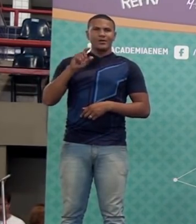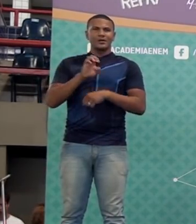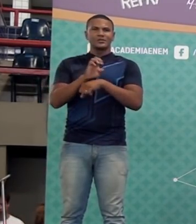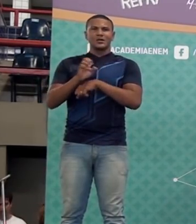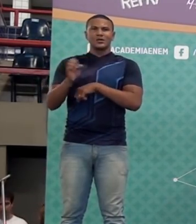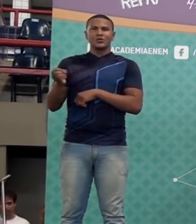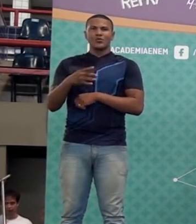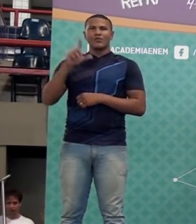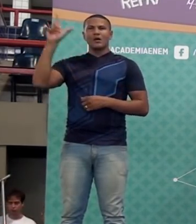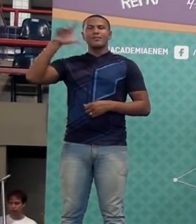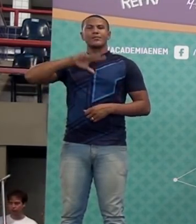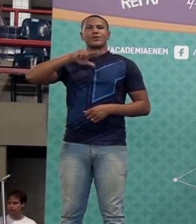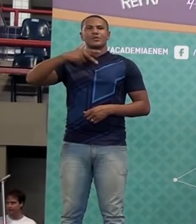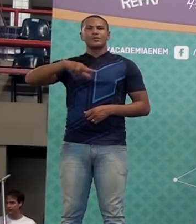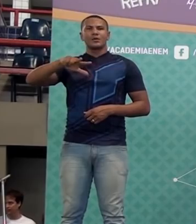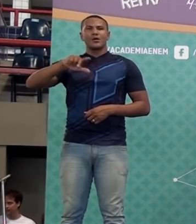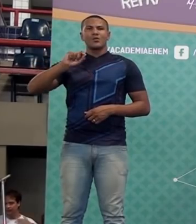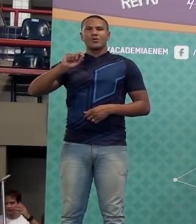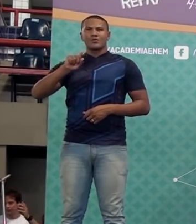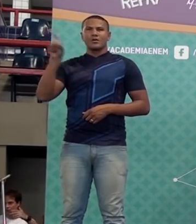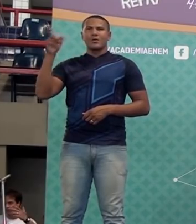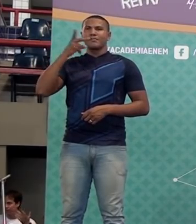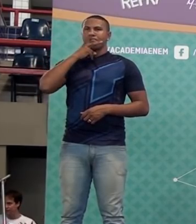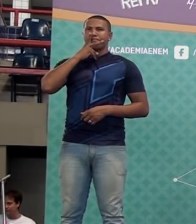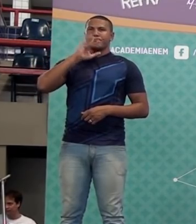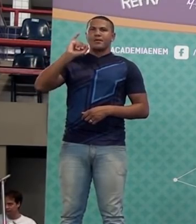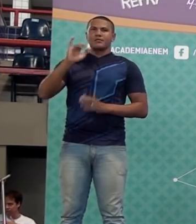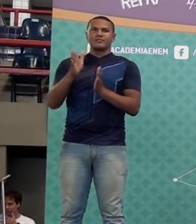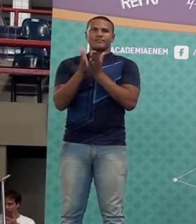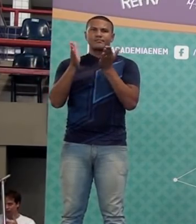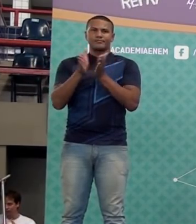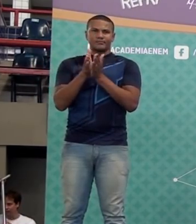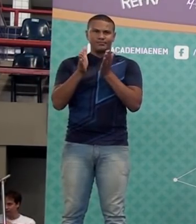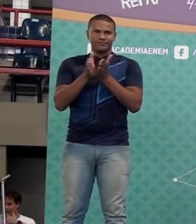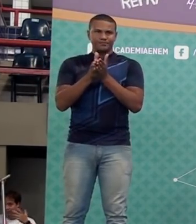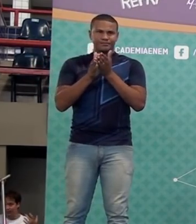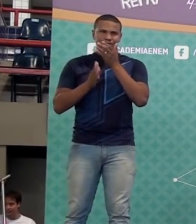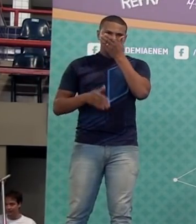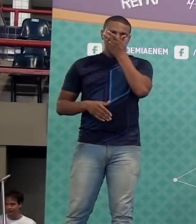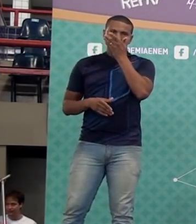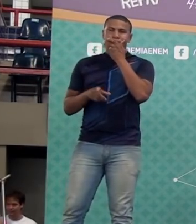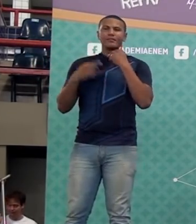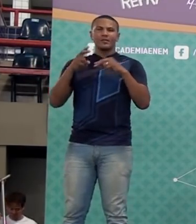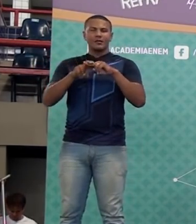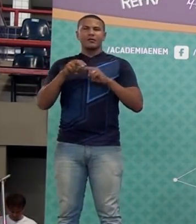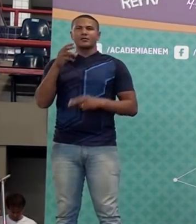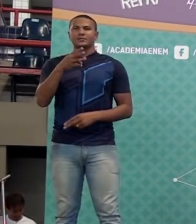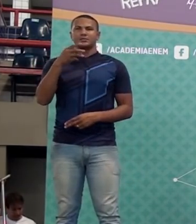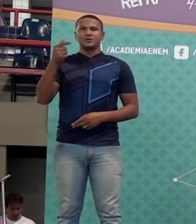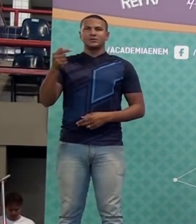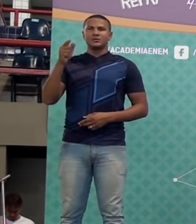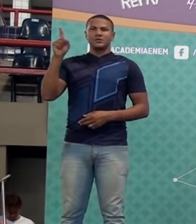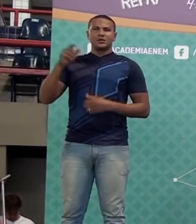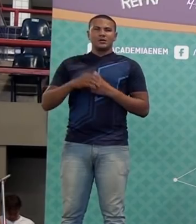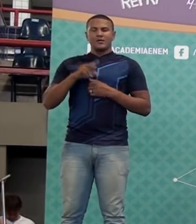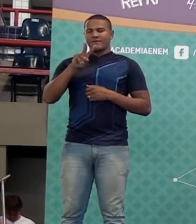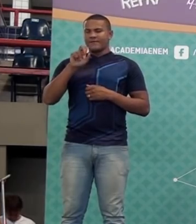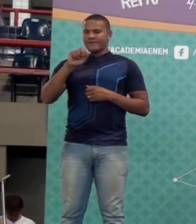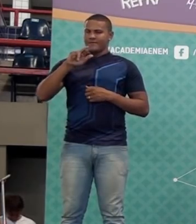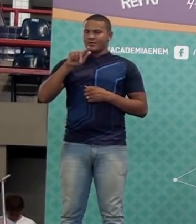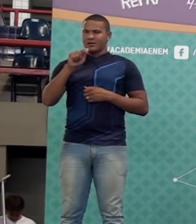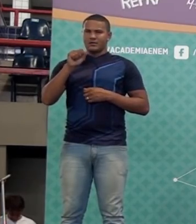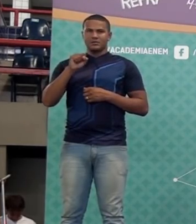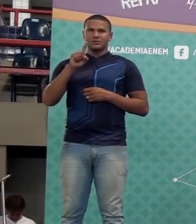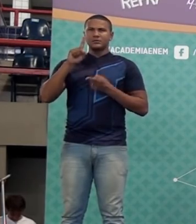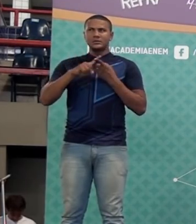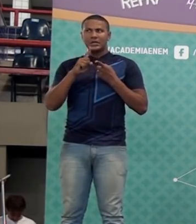Salazar lá em Portugal? O pai dos pobres. Em 37, o Vargas implanta uma ditadura que flertava com esse movimento, e